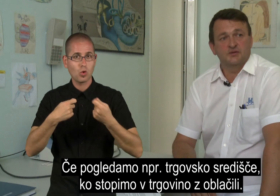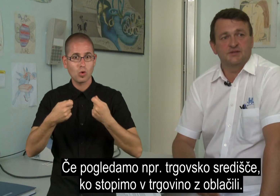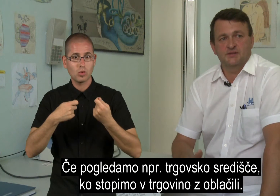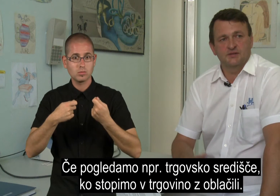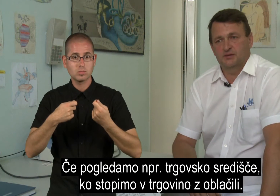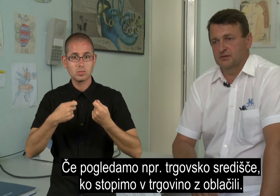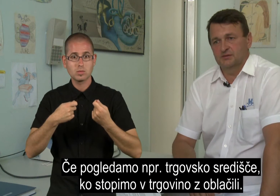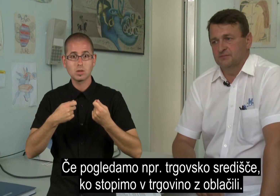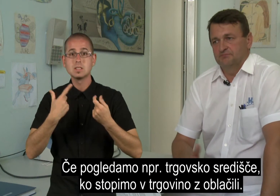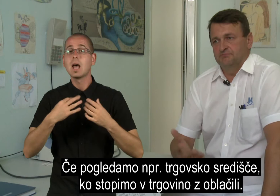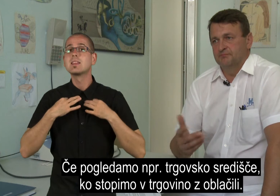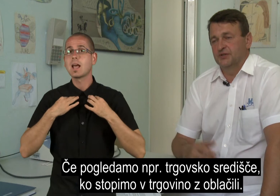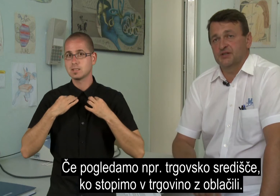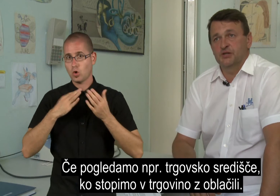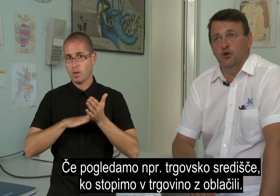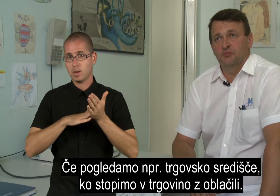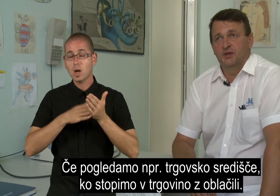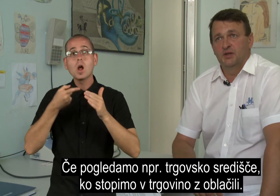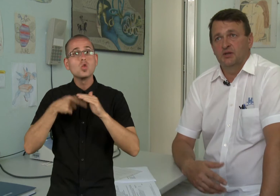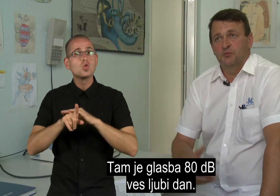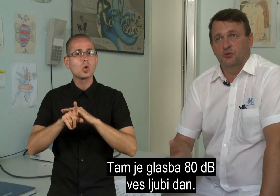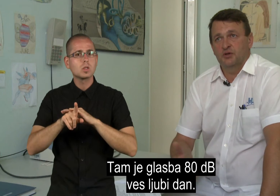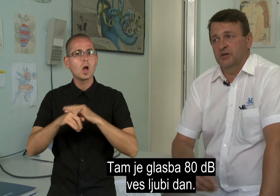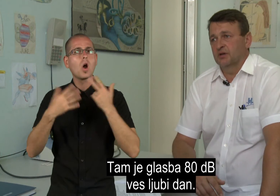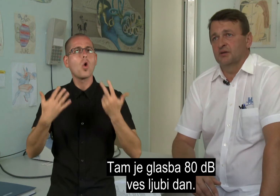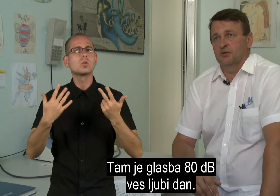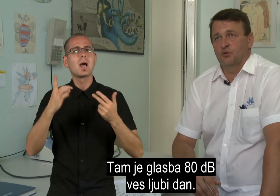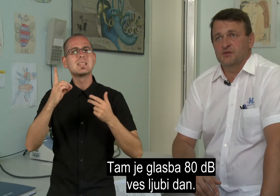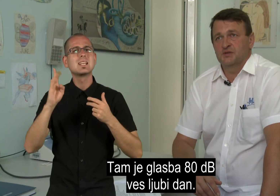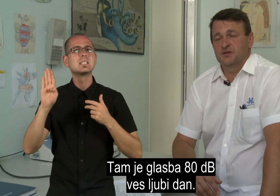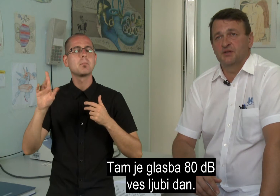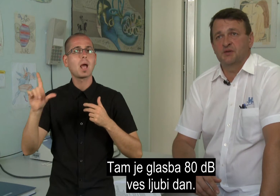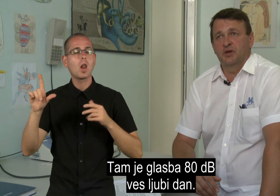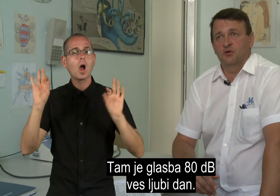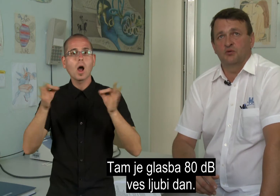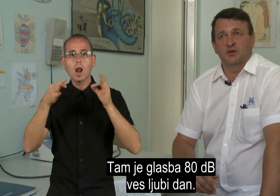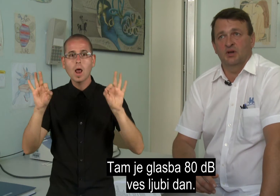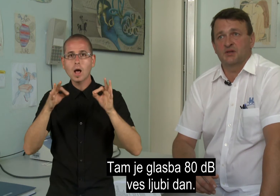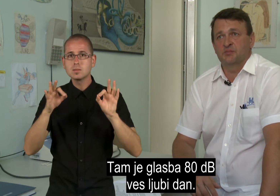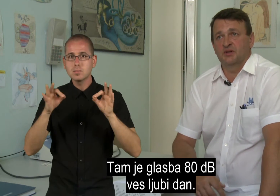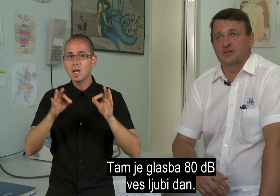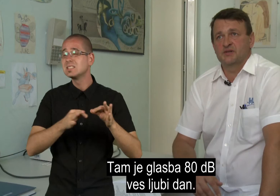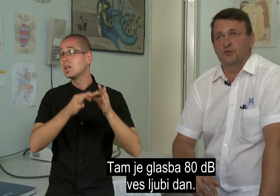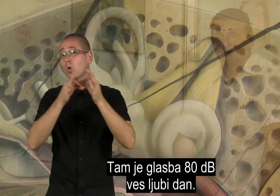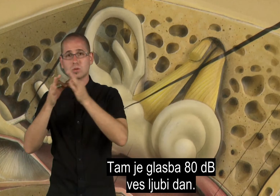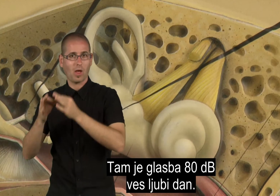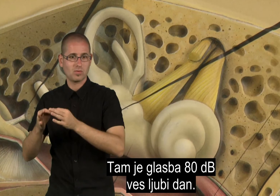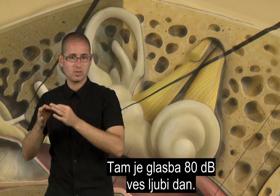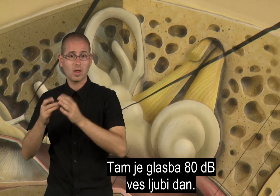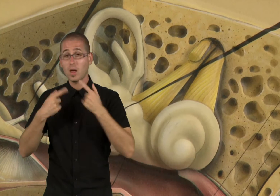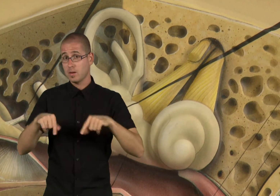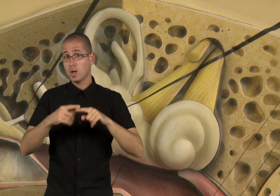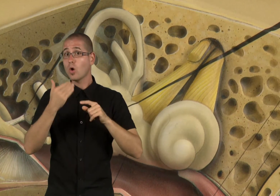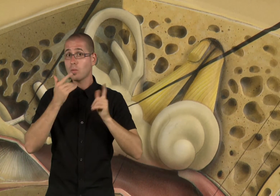trgovino s tekstilom, tam noter je 80 decibelov glasbe cel ljubi